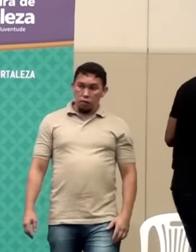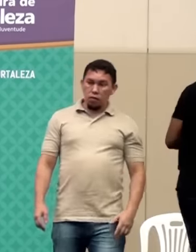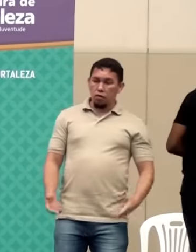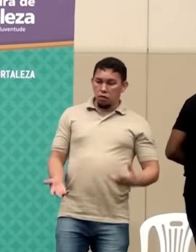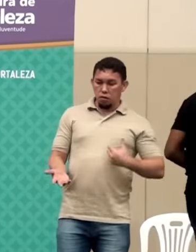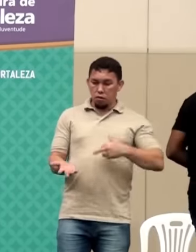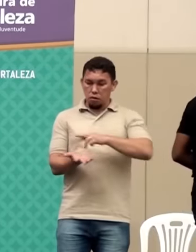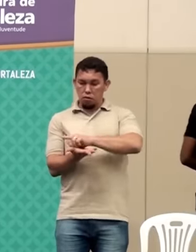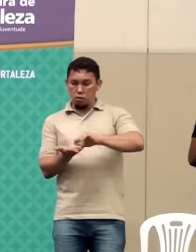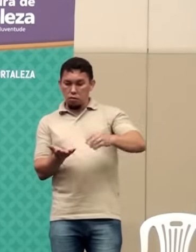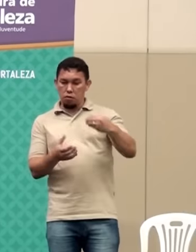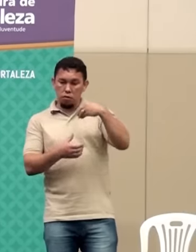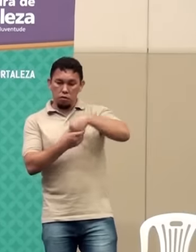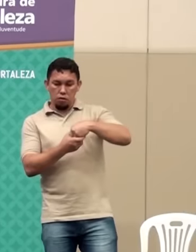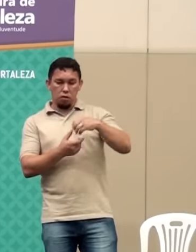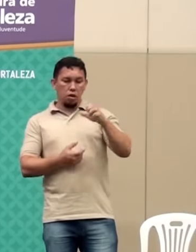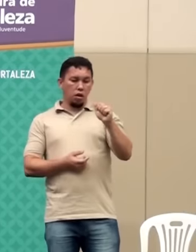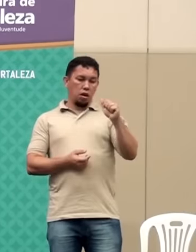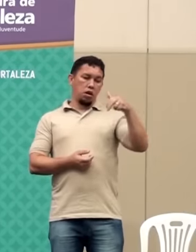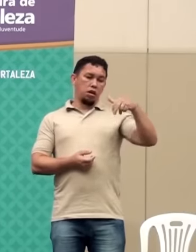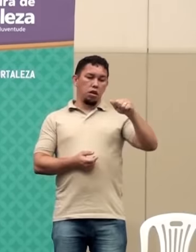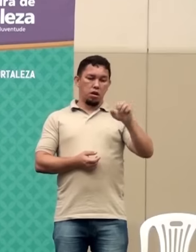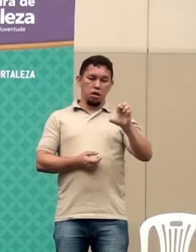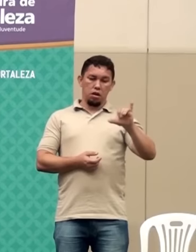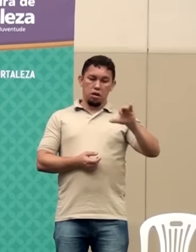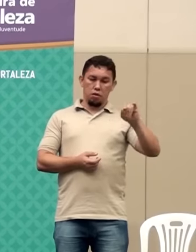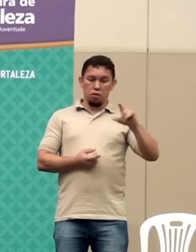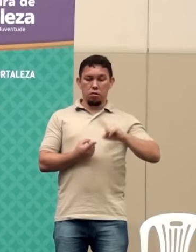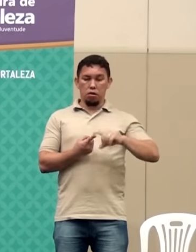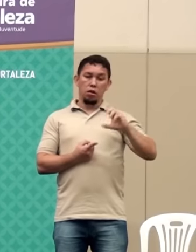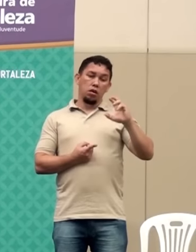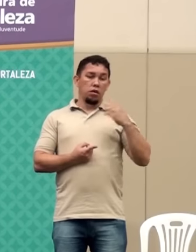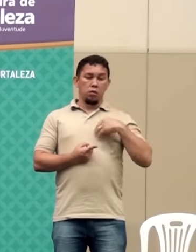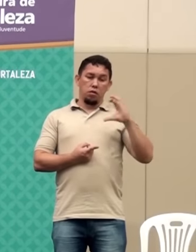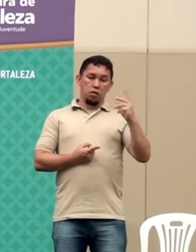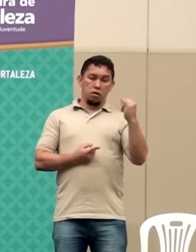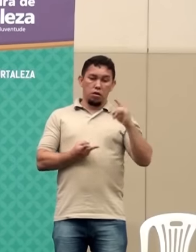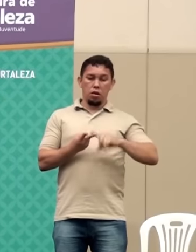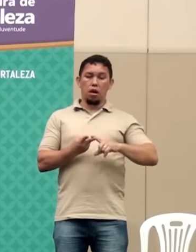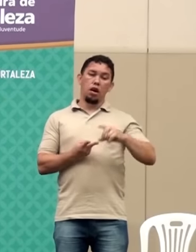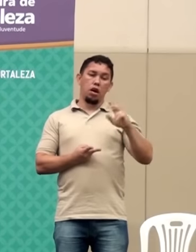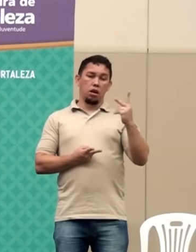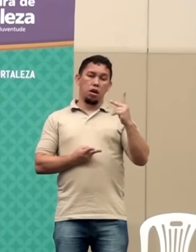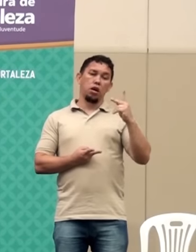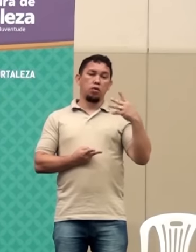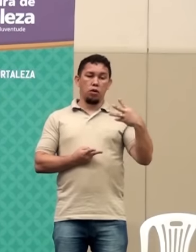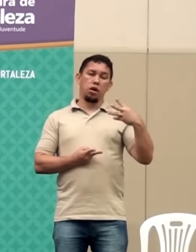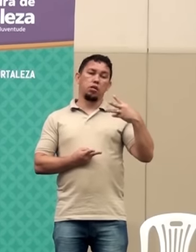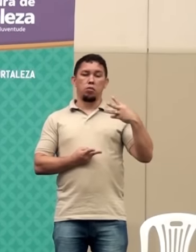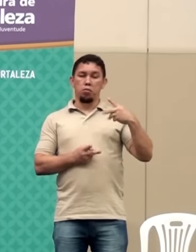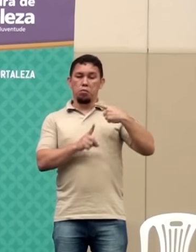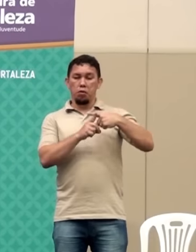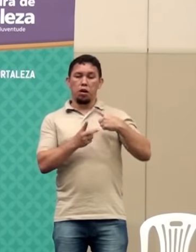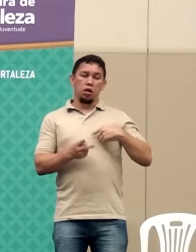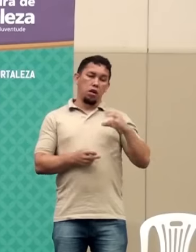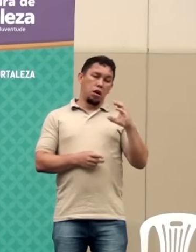Condições anaeróbicas. Tem CH4, NH4+,